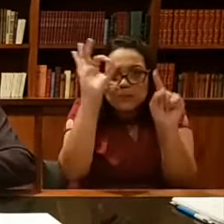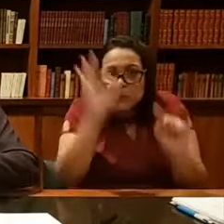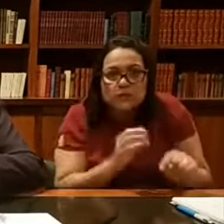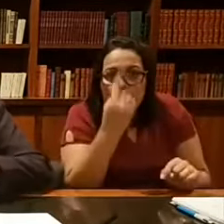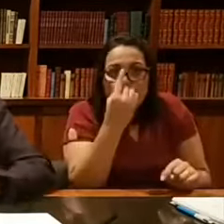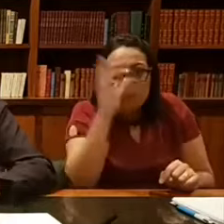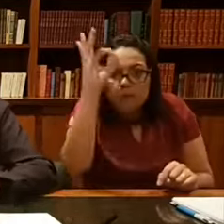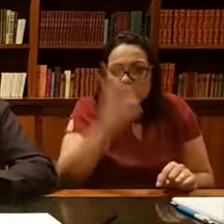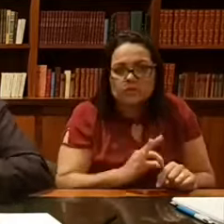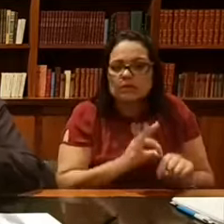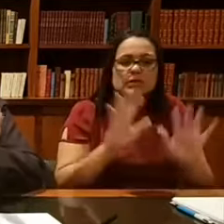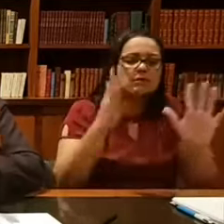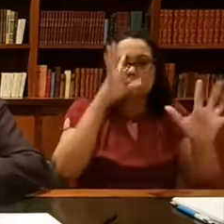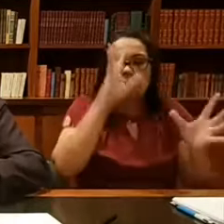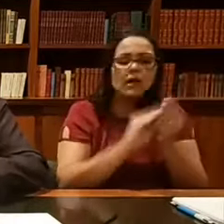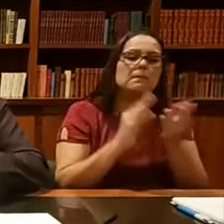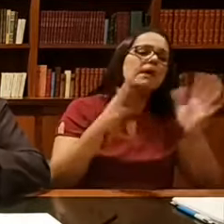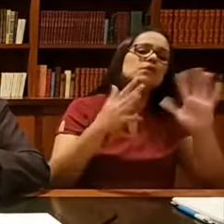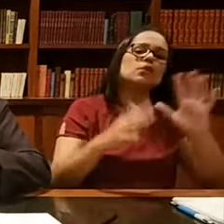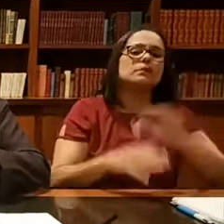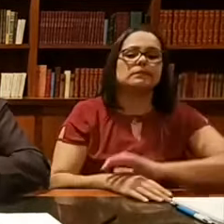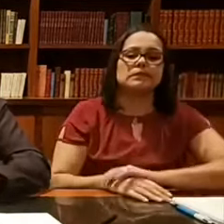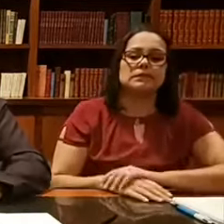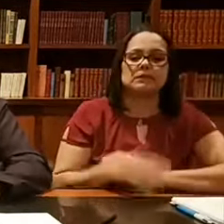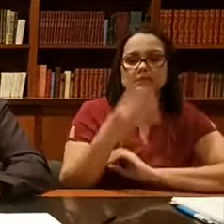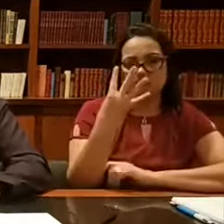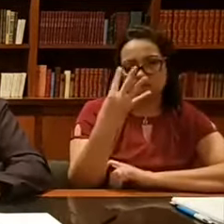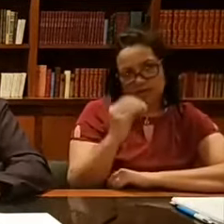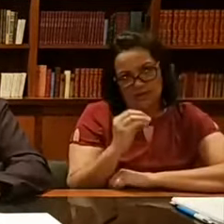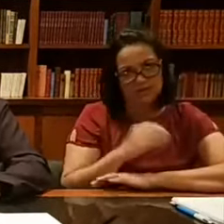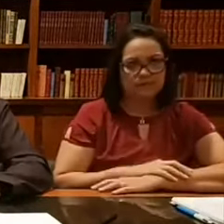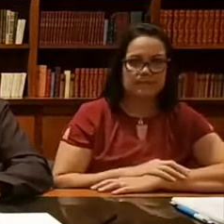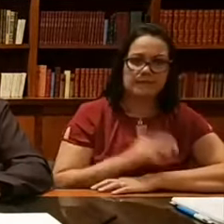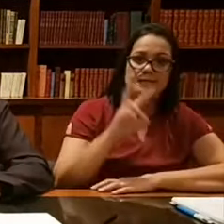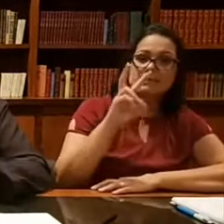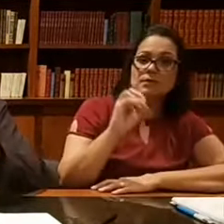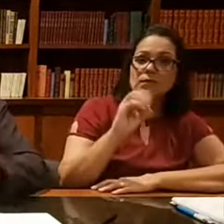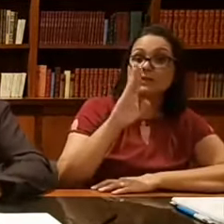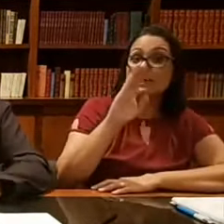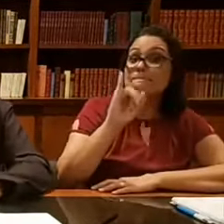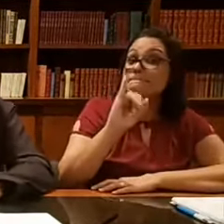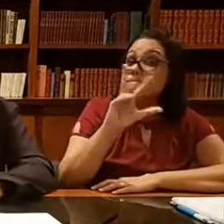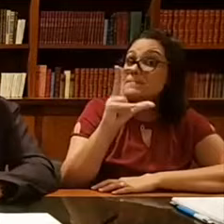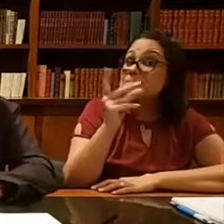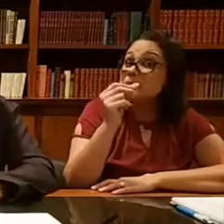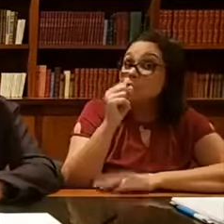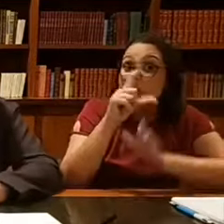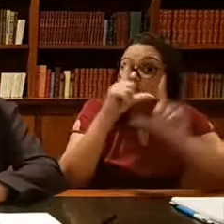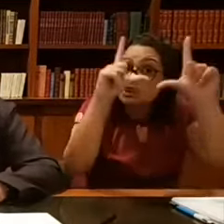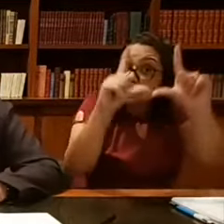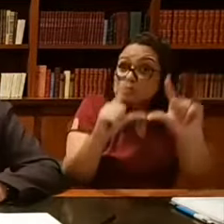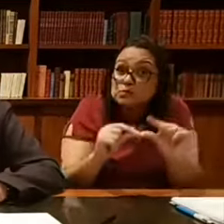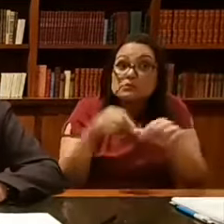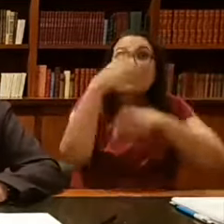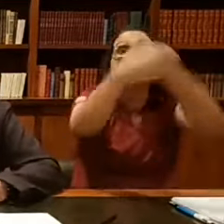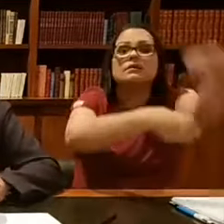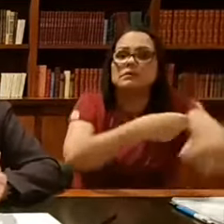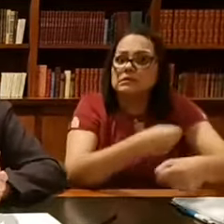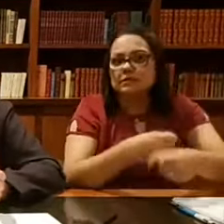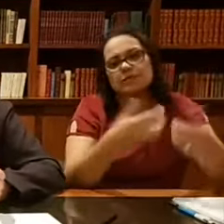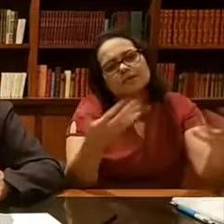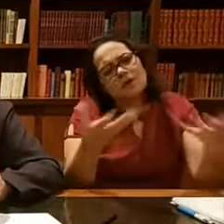a mais ou menos, né, ou um número aproximado entre 40 e 50 bilhões de reais a menos no ano seguinte. Então é